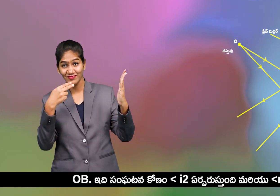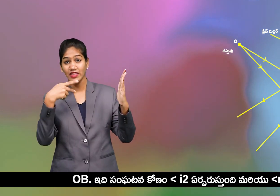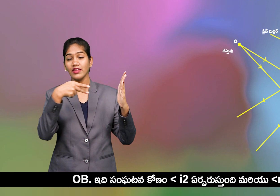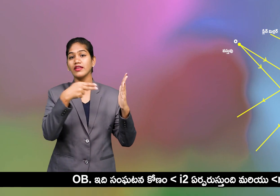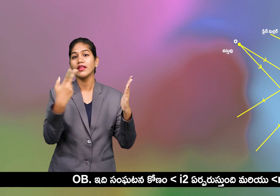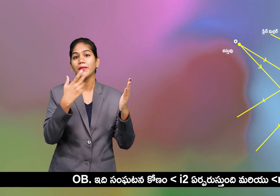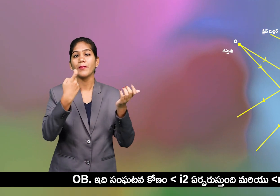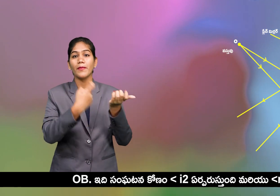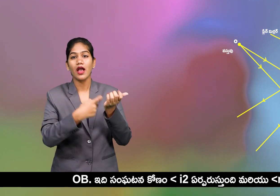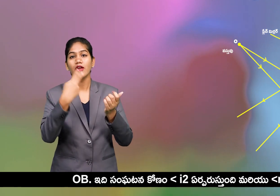ప్రతిబింబిస్తుంది.